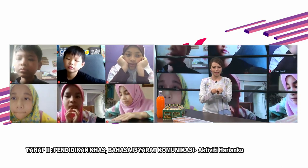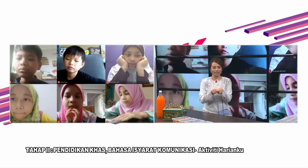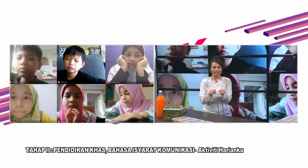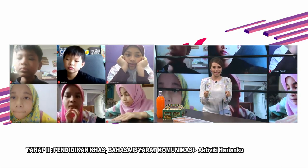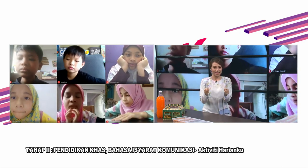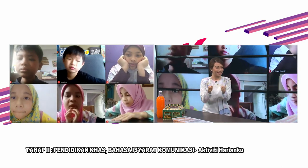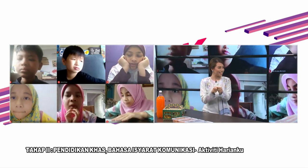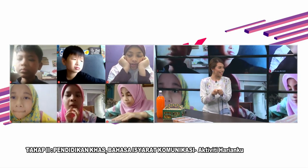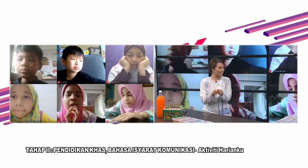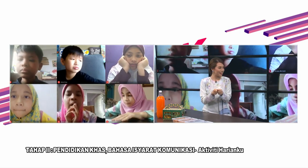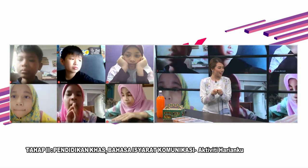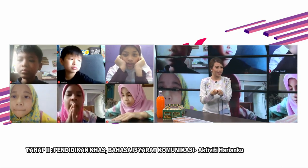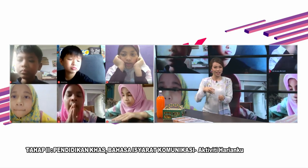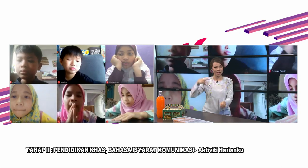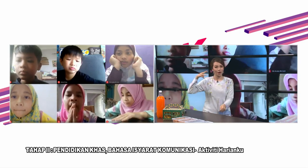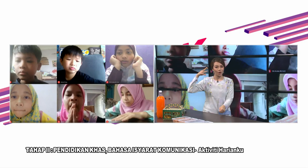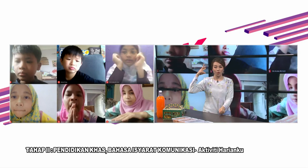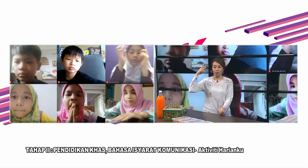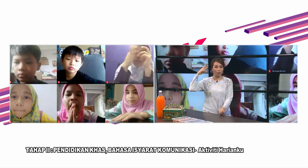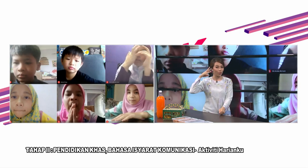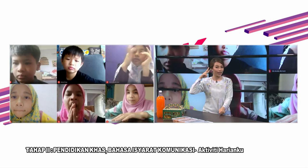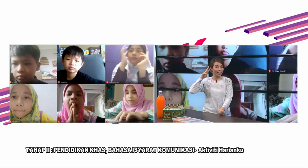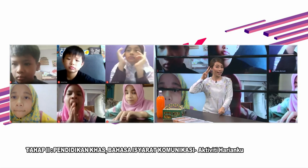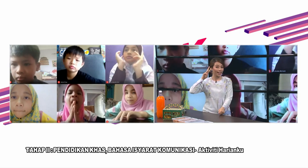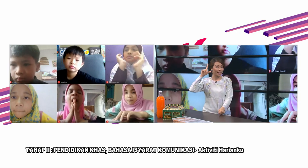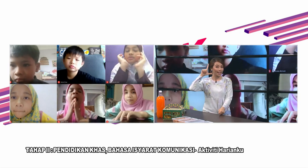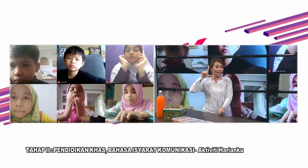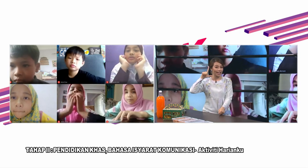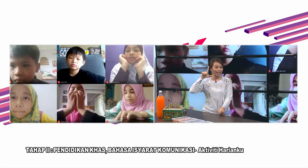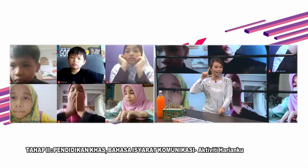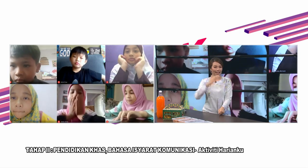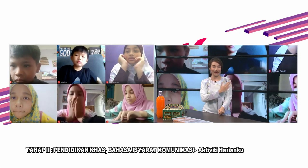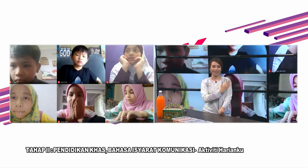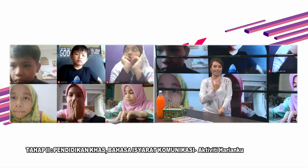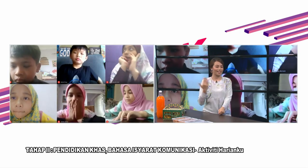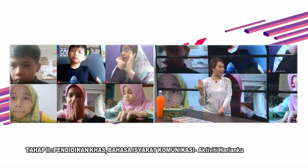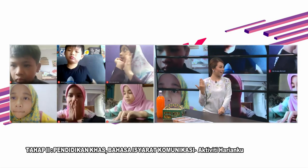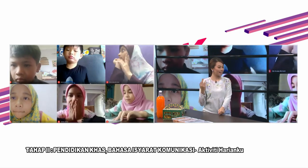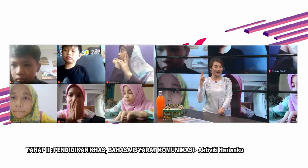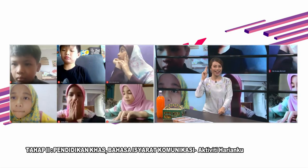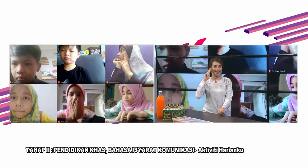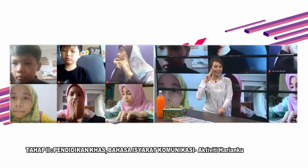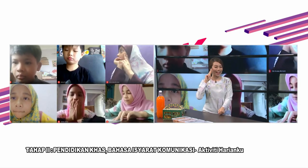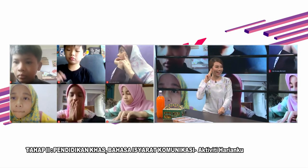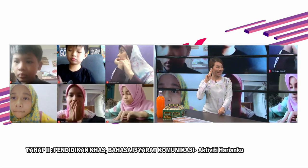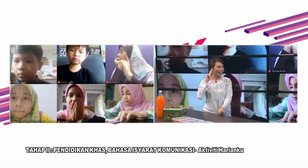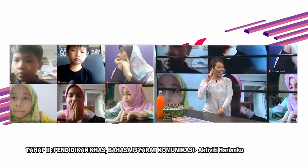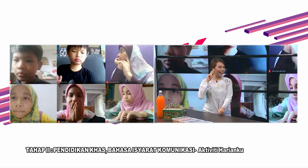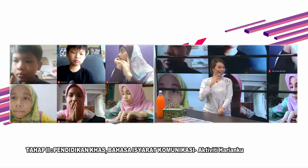bersama-sama dengan Wen, Ling dan